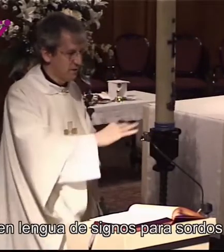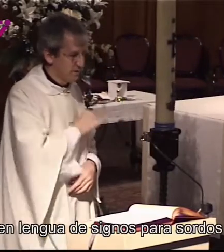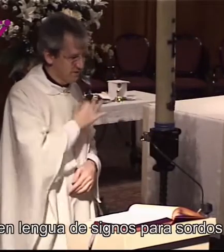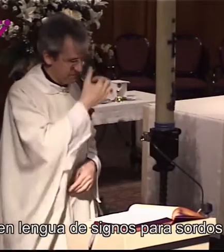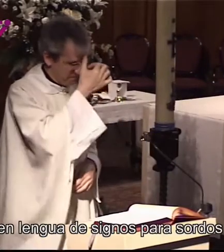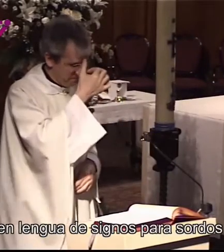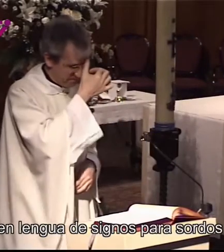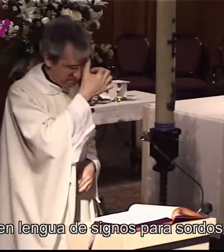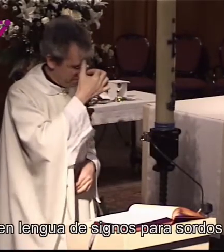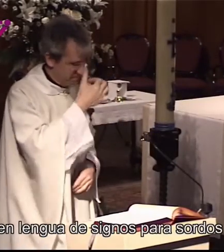a ti, Señor.